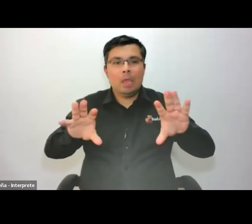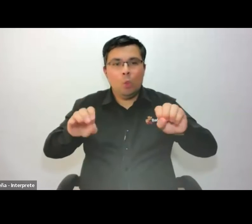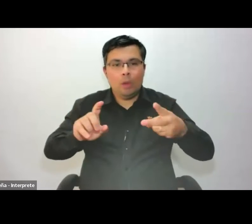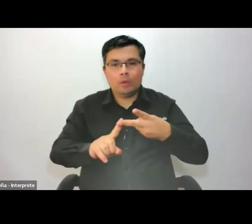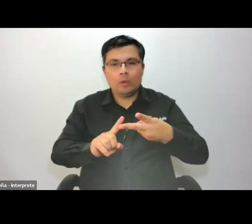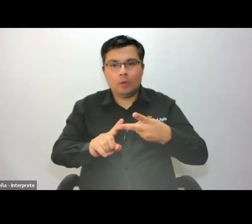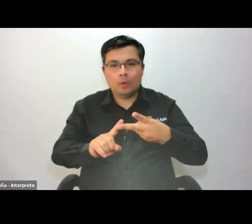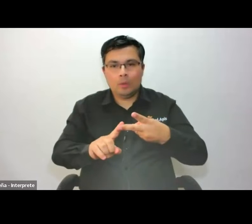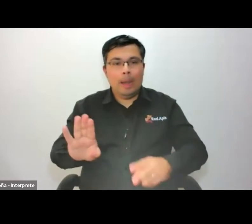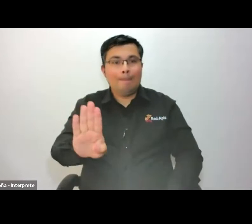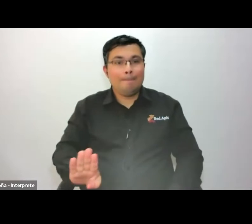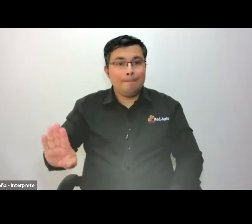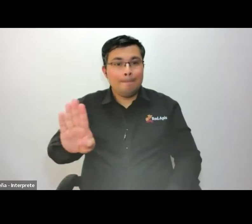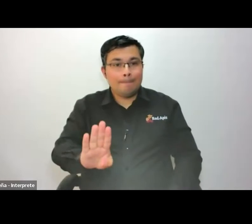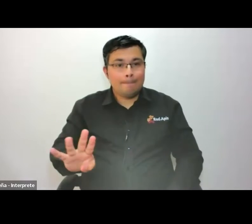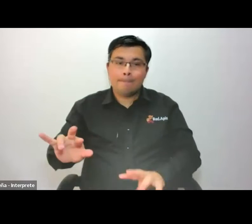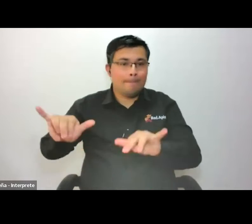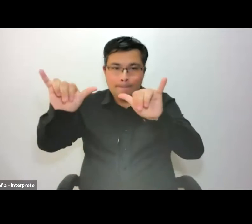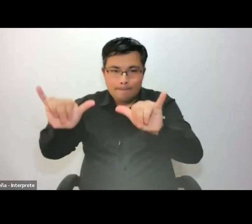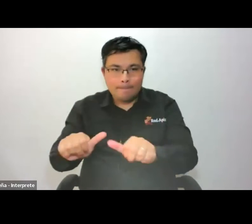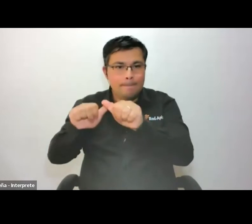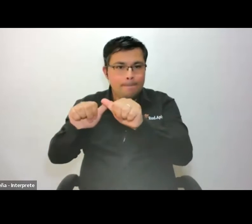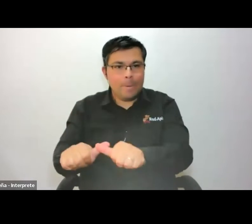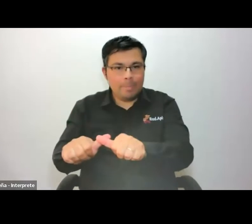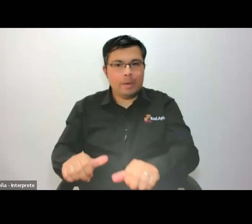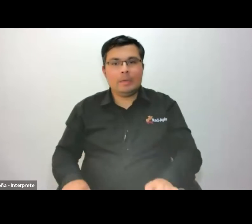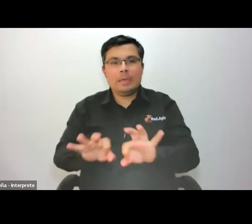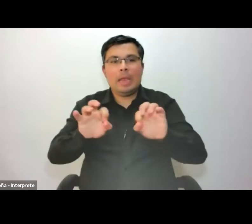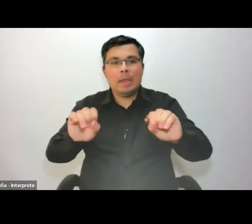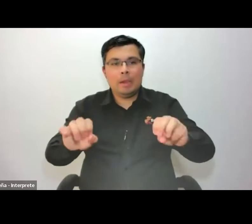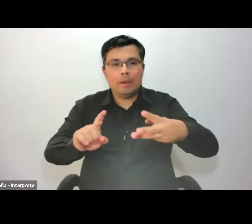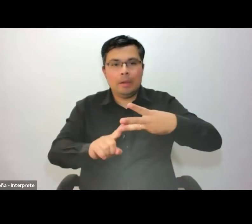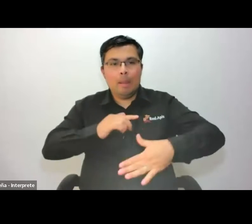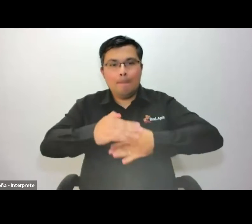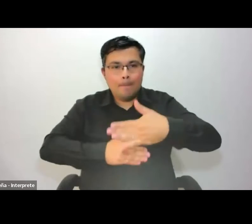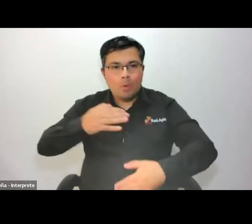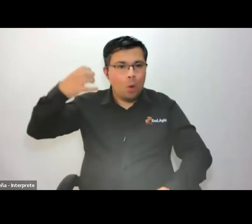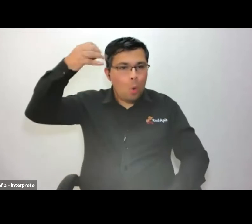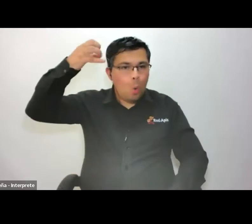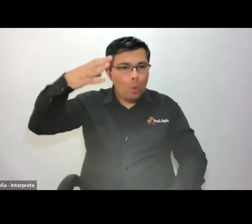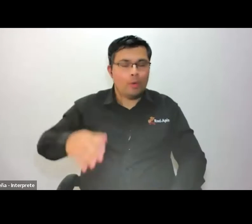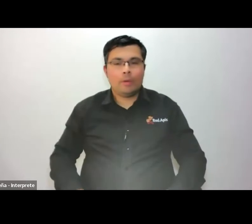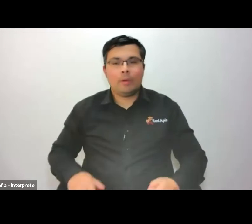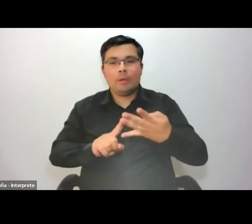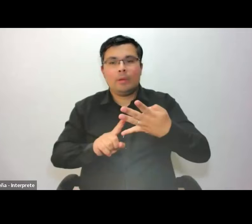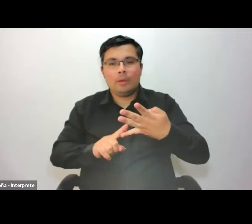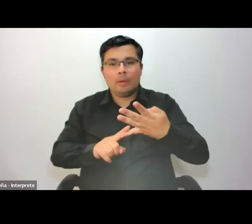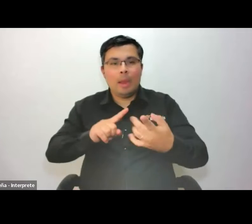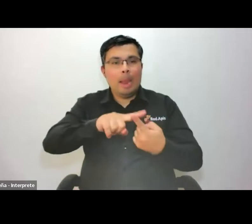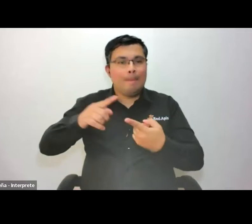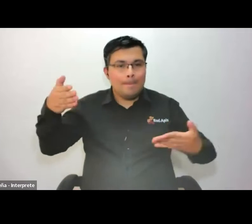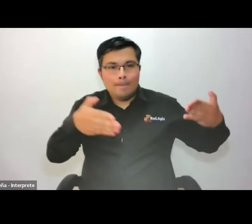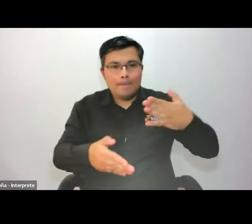la educación, el progreso entendido como aprendizaje y la participación entendido como el bienestar y la